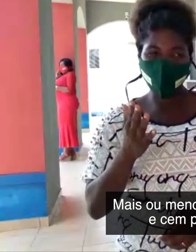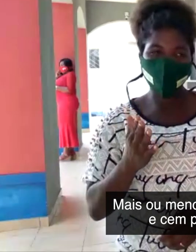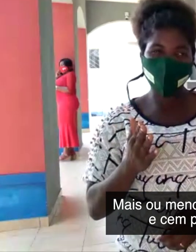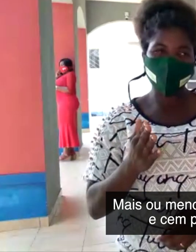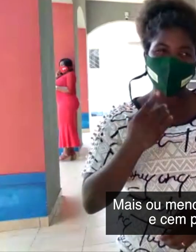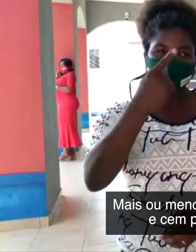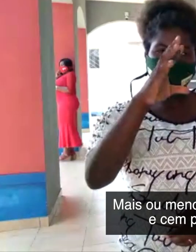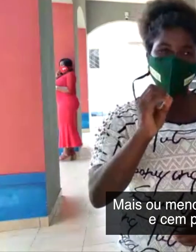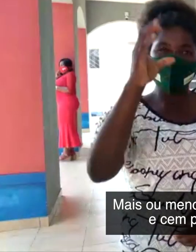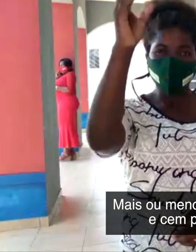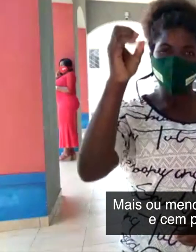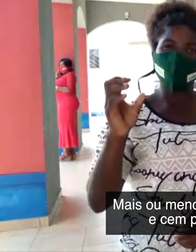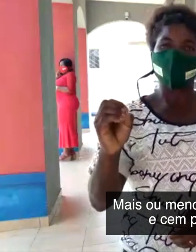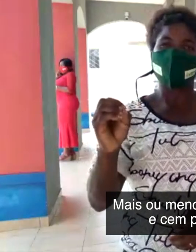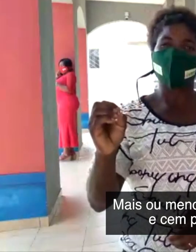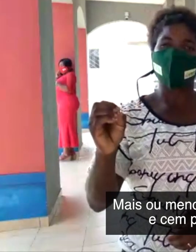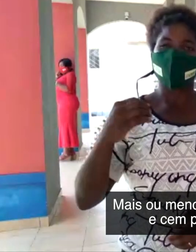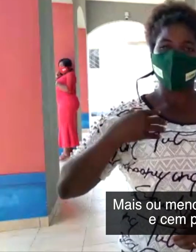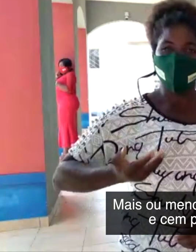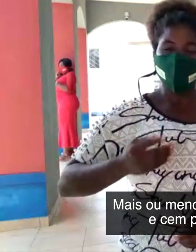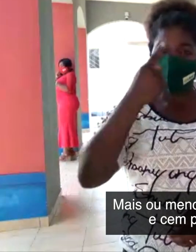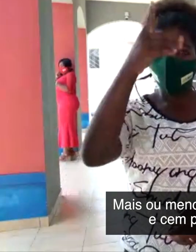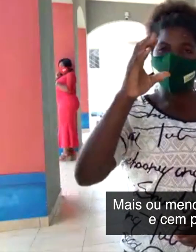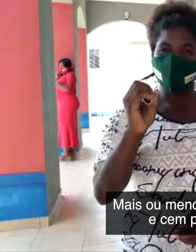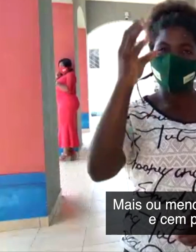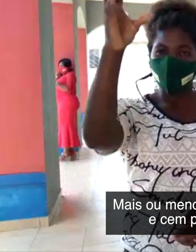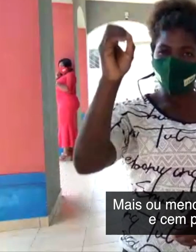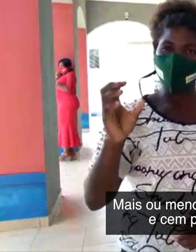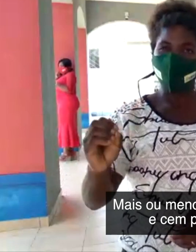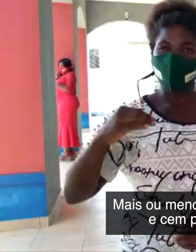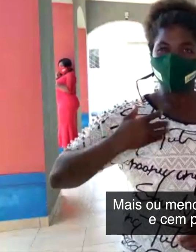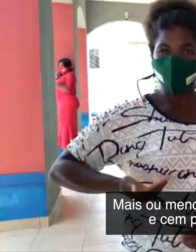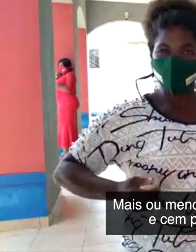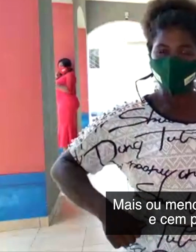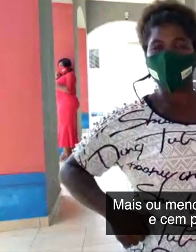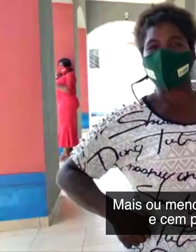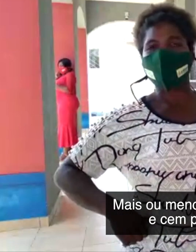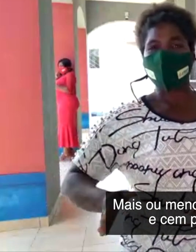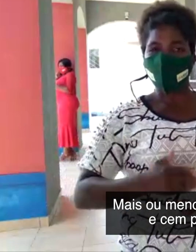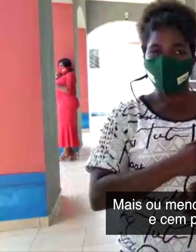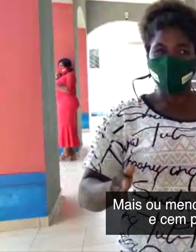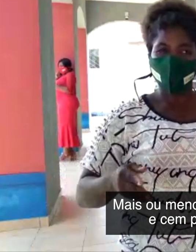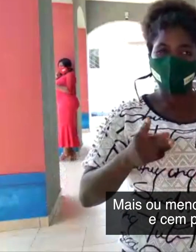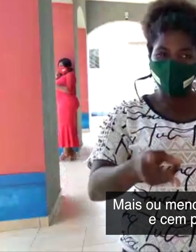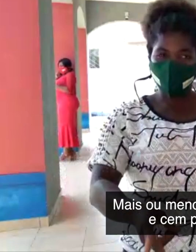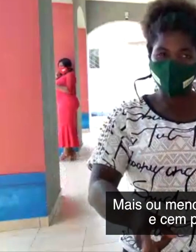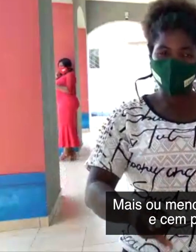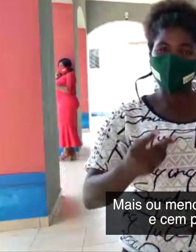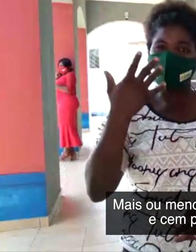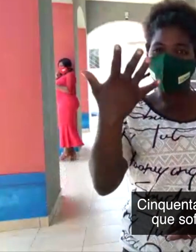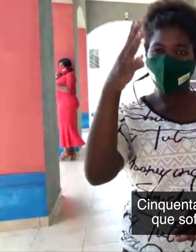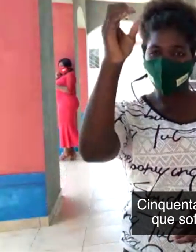mais ou menos. 100% de mulher e 100% desta mulher sofre